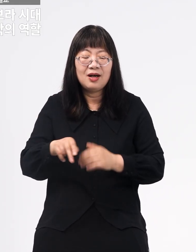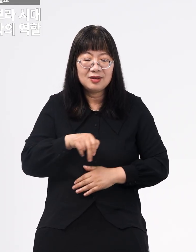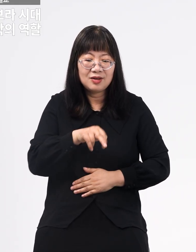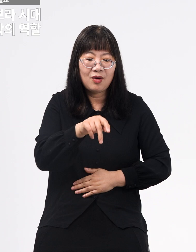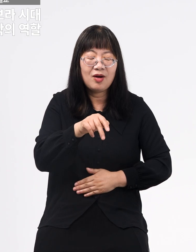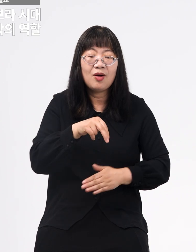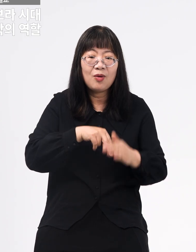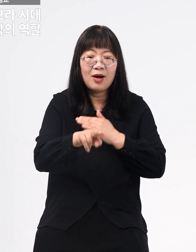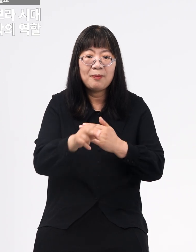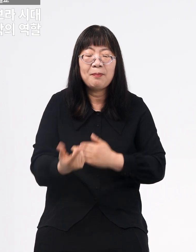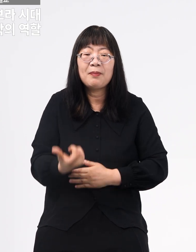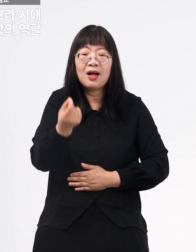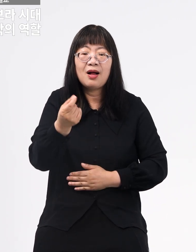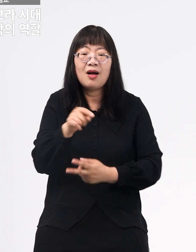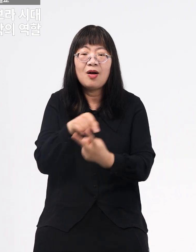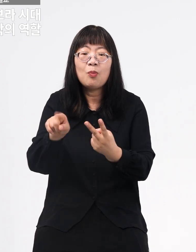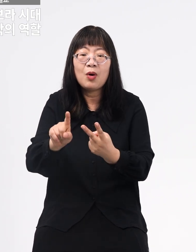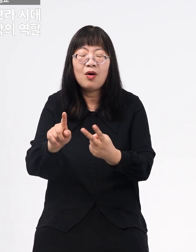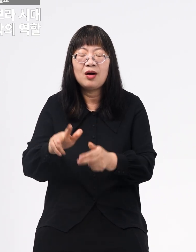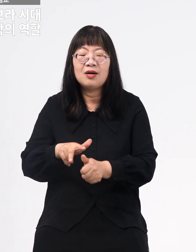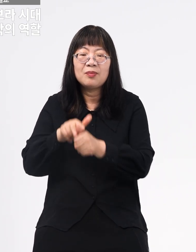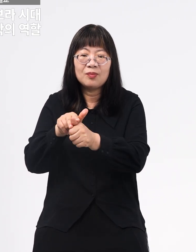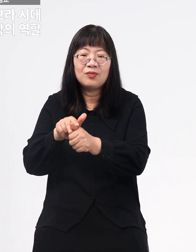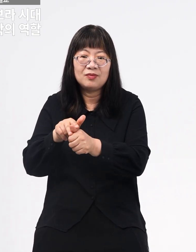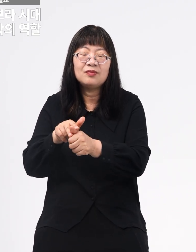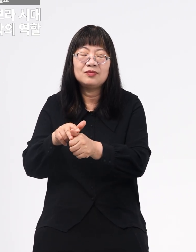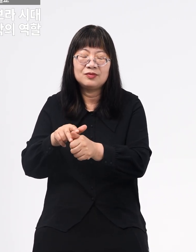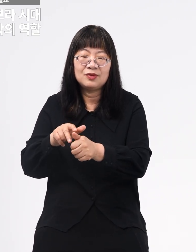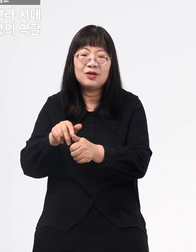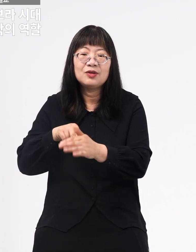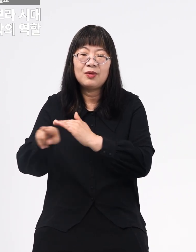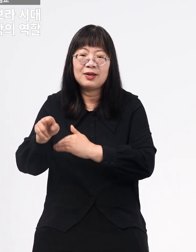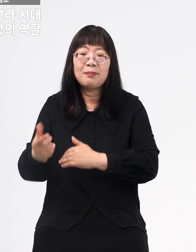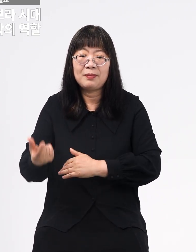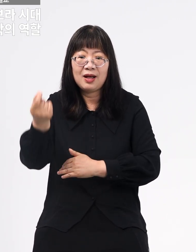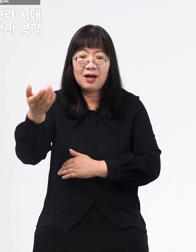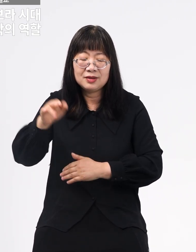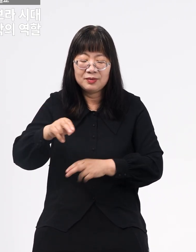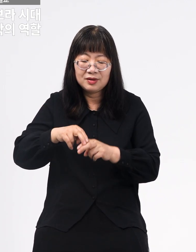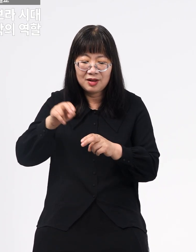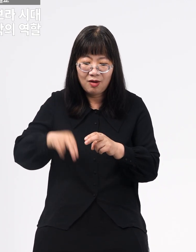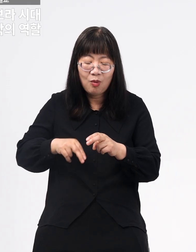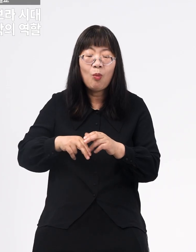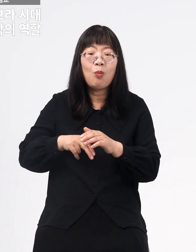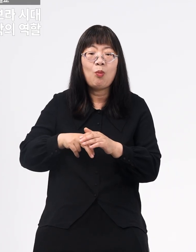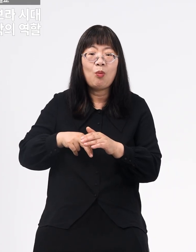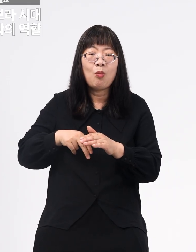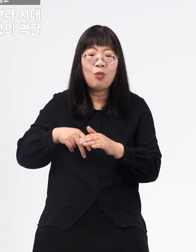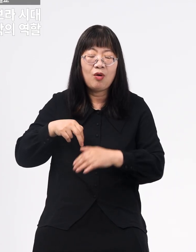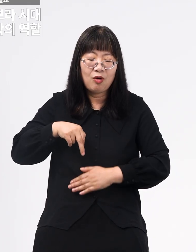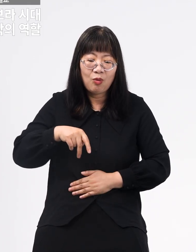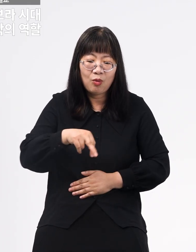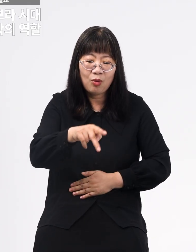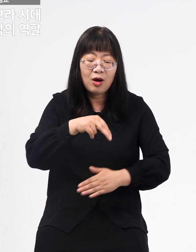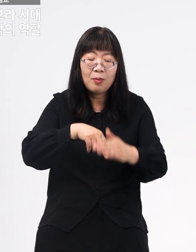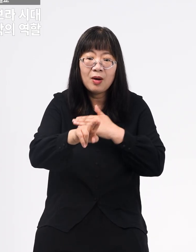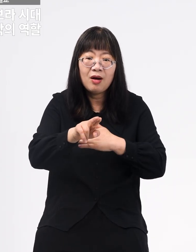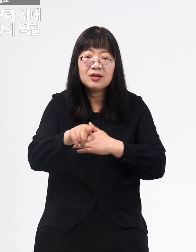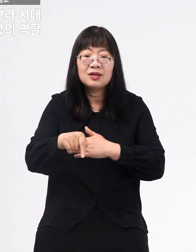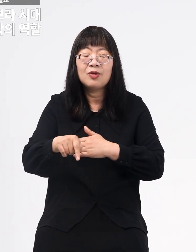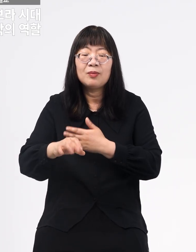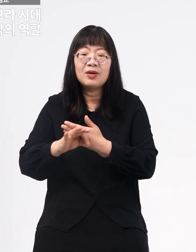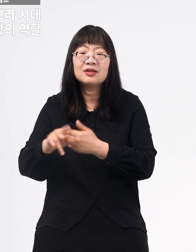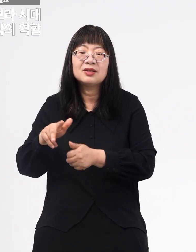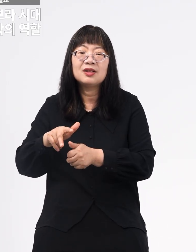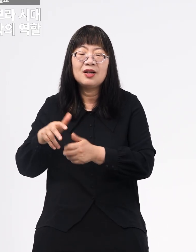빨라요? 병거 타고. 그럼 내려서 걸어서 도망을 해요. 그럼 그 병거가 쓸모가